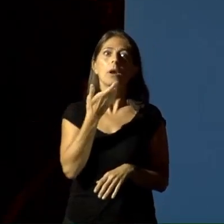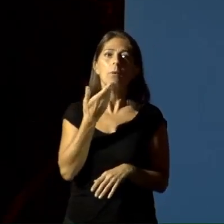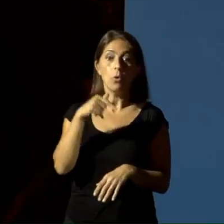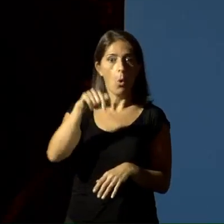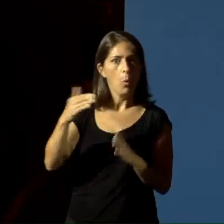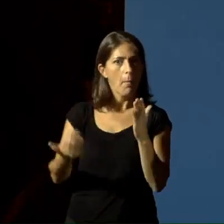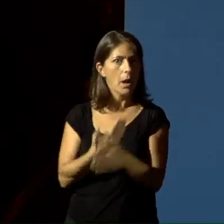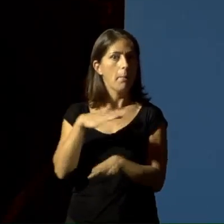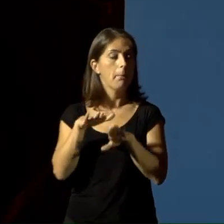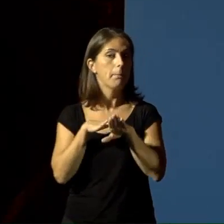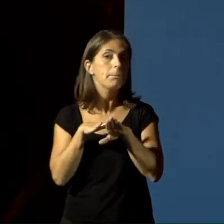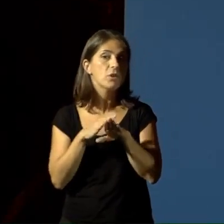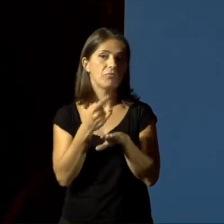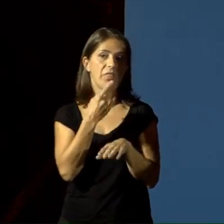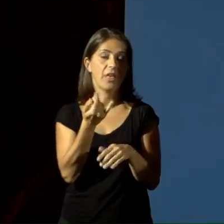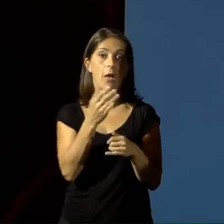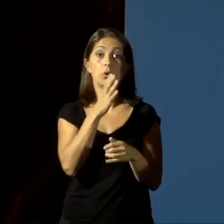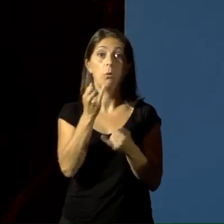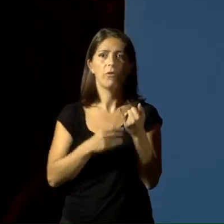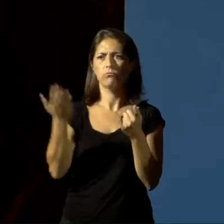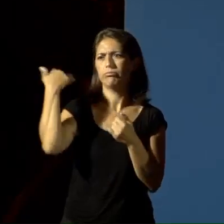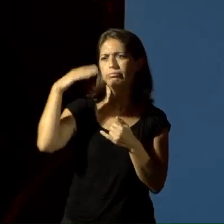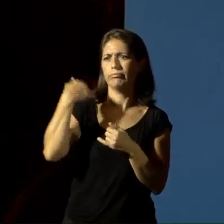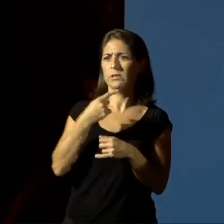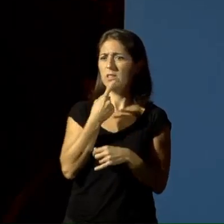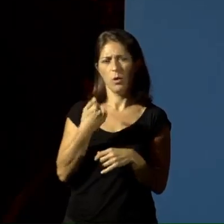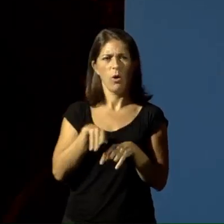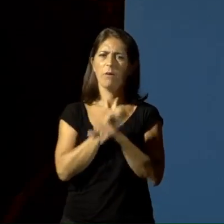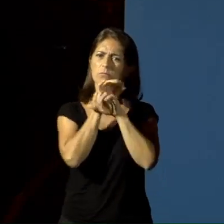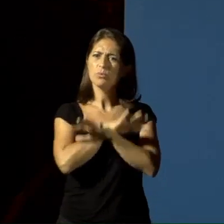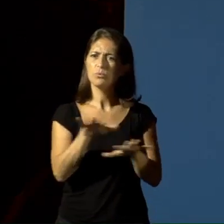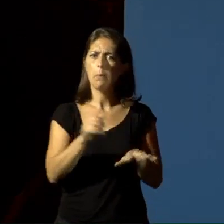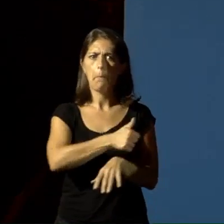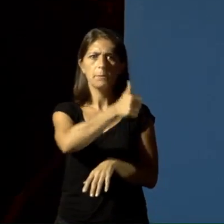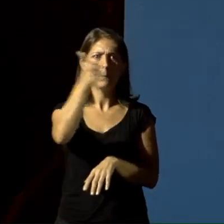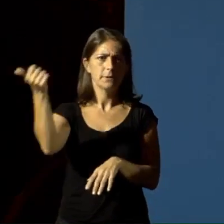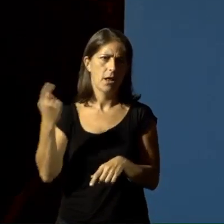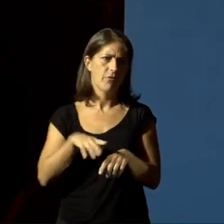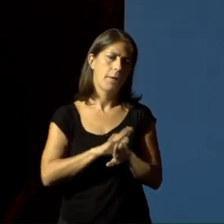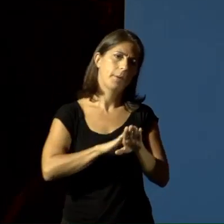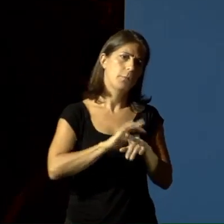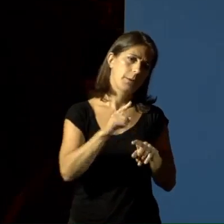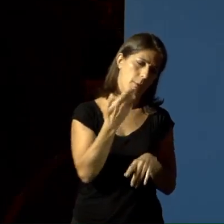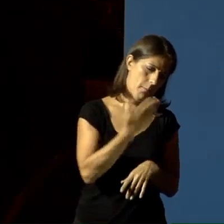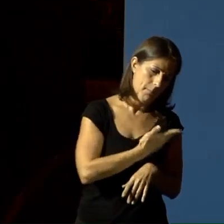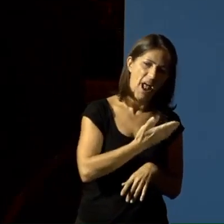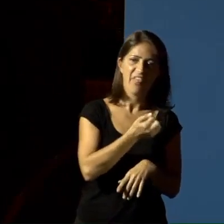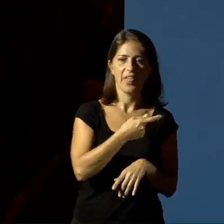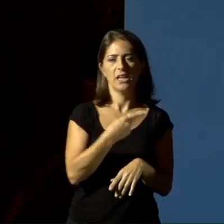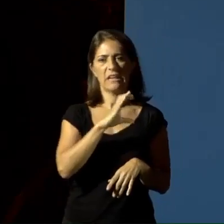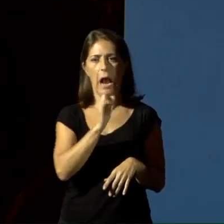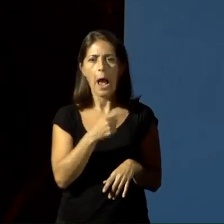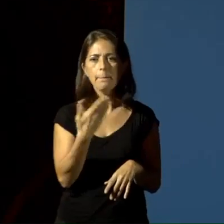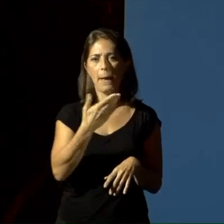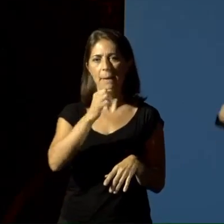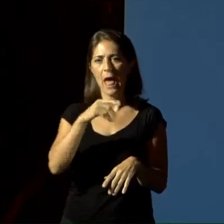esta mañán por feitos de xa hai tempo debían de ser extensivos. Debe pedir perdón por Bárcenas, por Camps, por